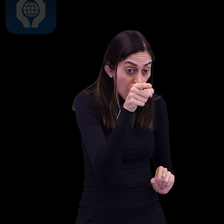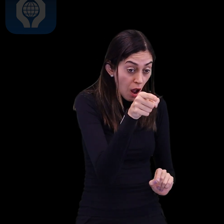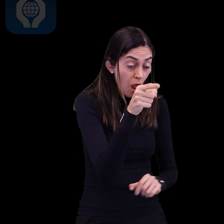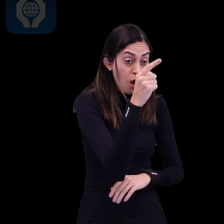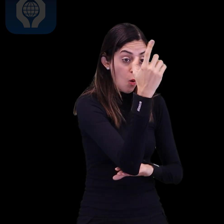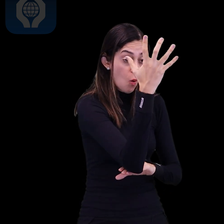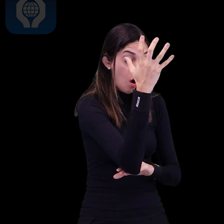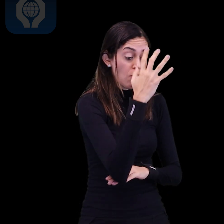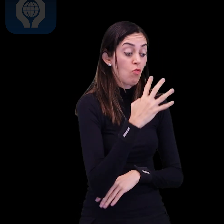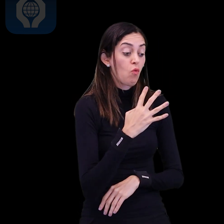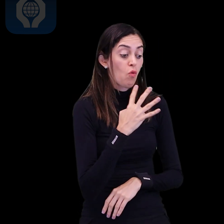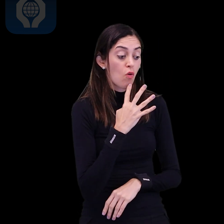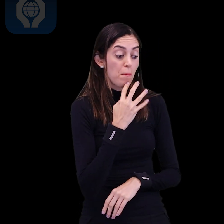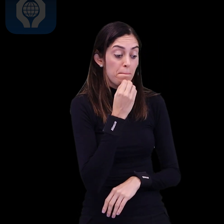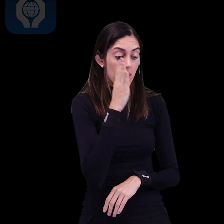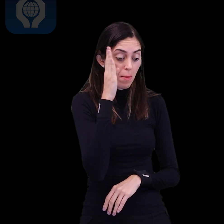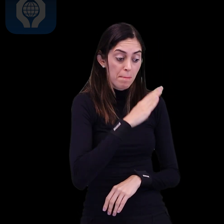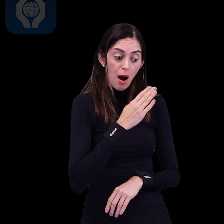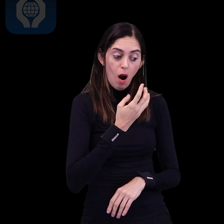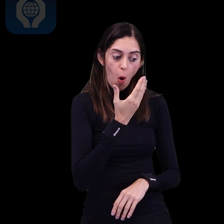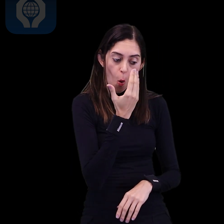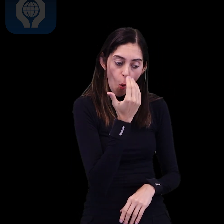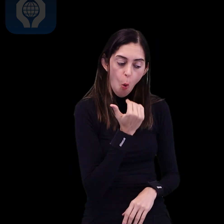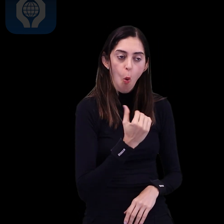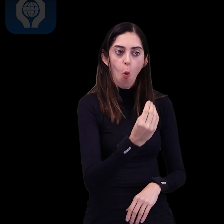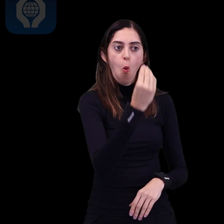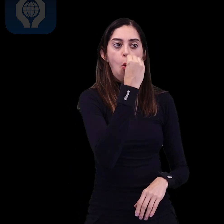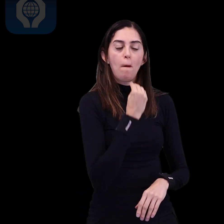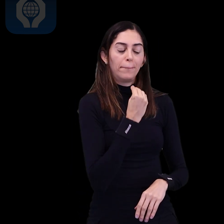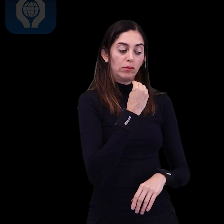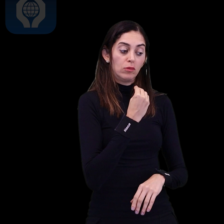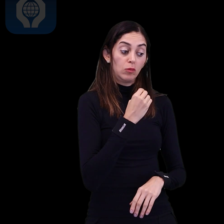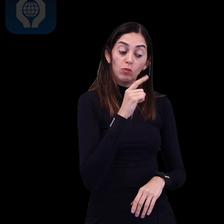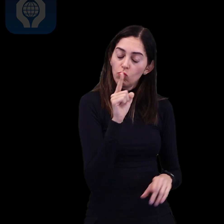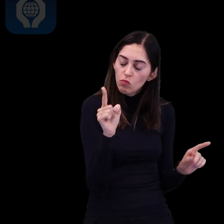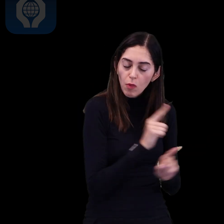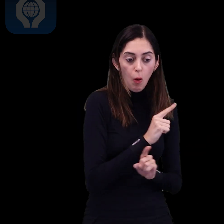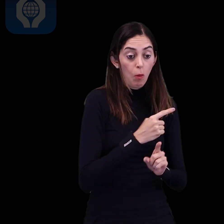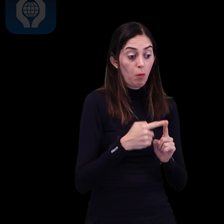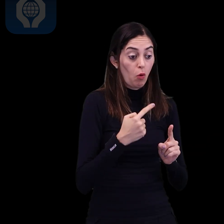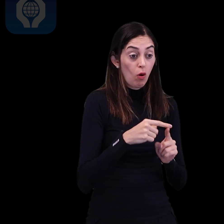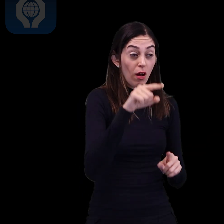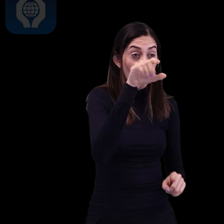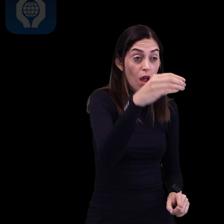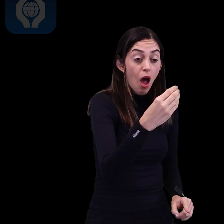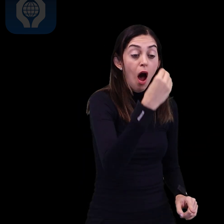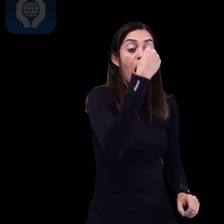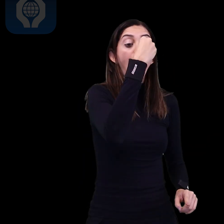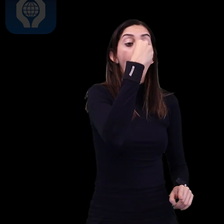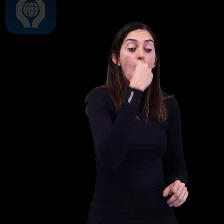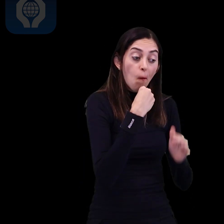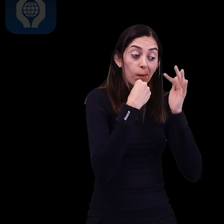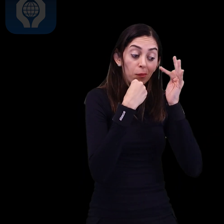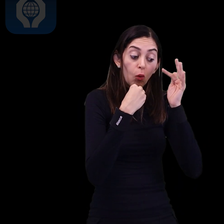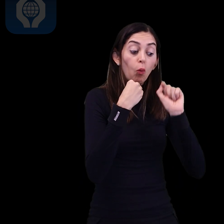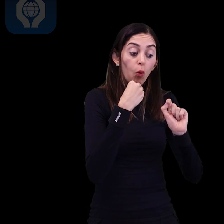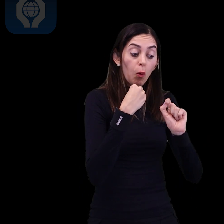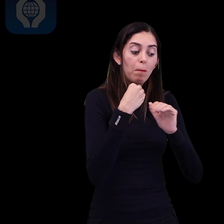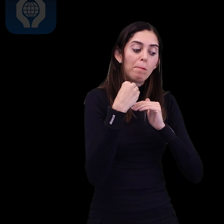comerás, porque no dia em que dela comeres, certamente morrerás. Alguma vez sua mãe